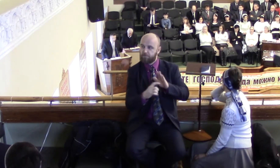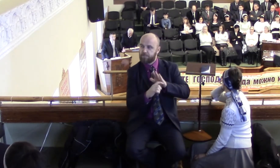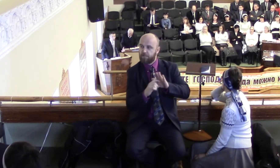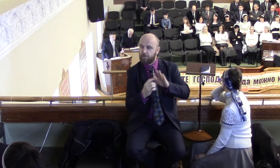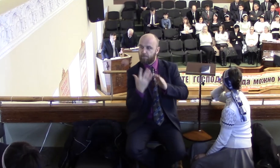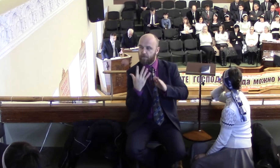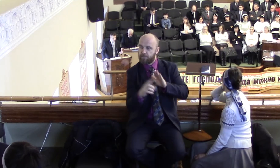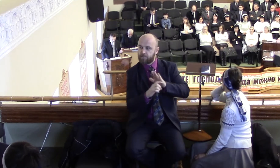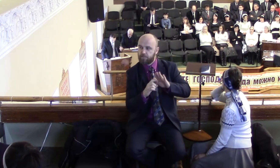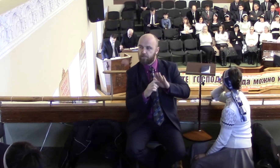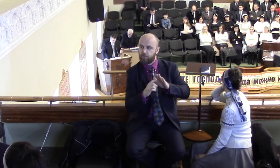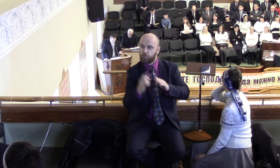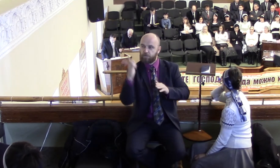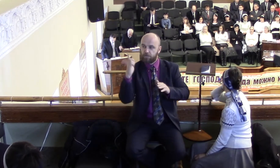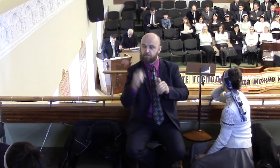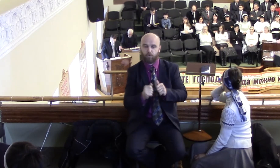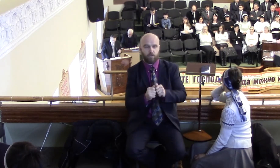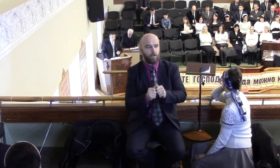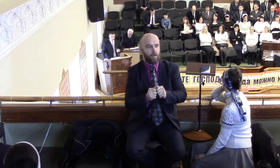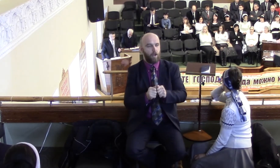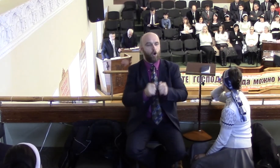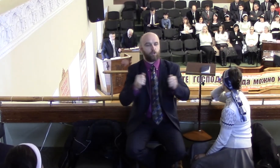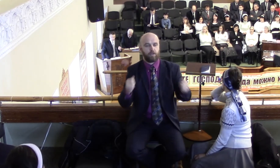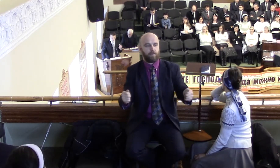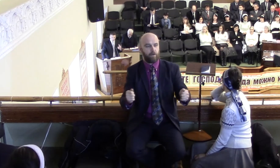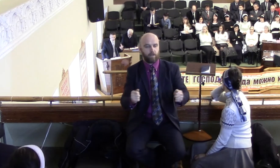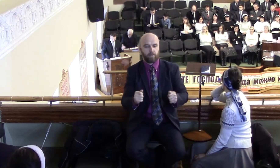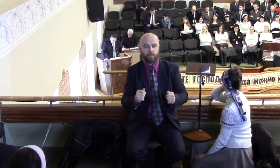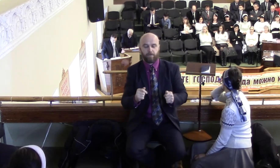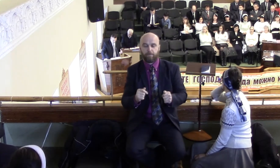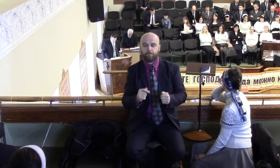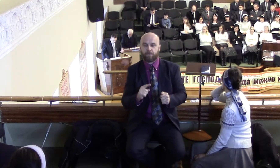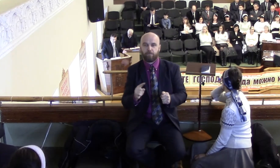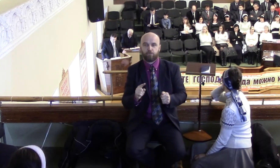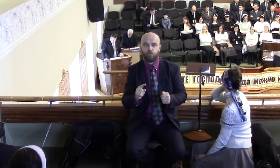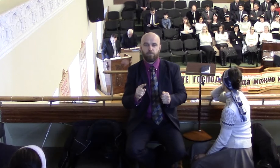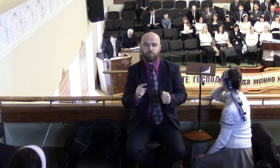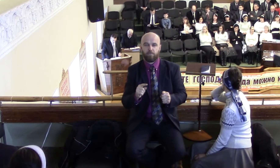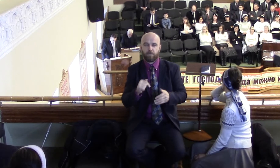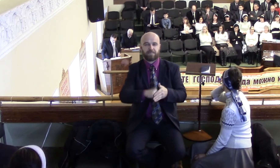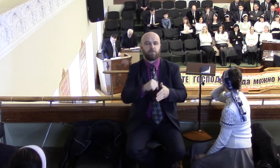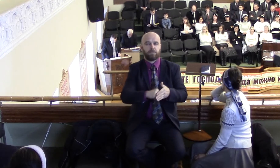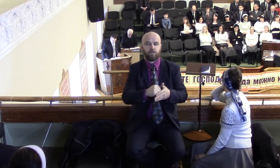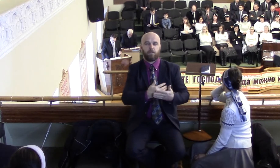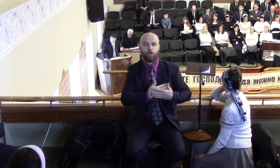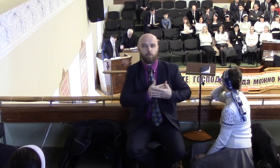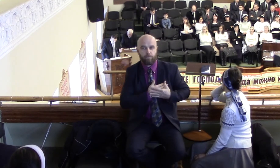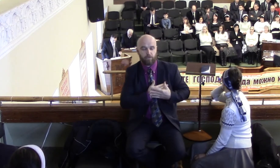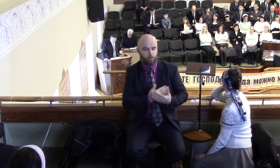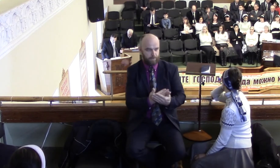в чем Господь проявил свою любовь, в чем Он проявил милость свою.